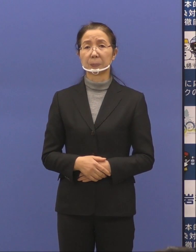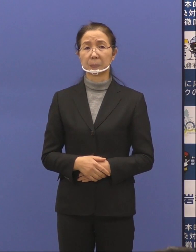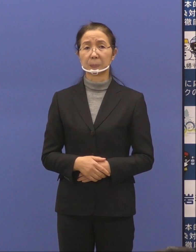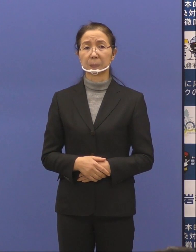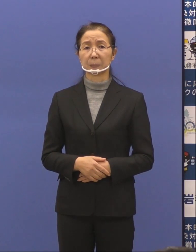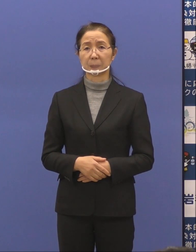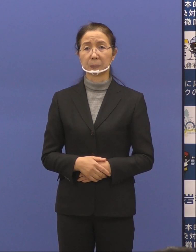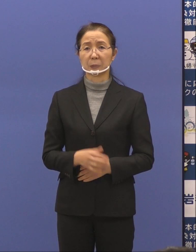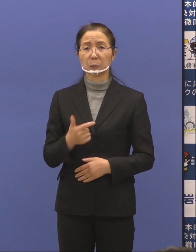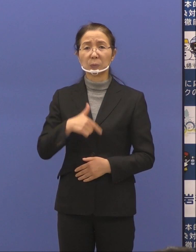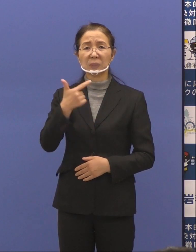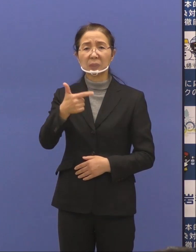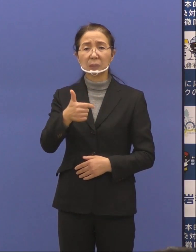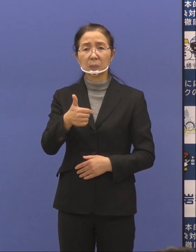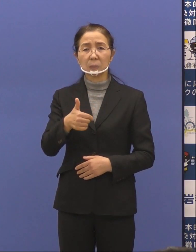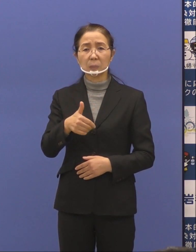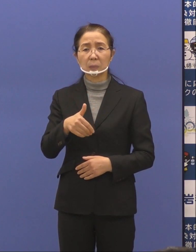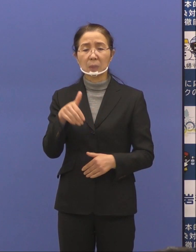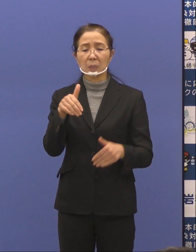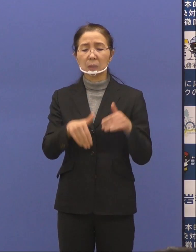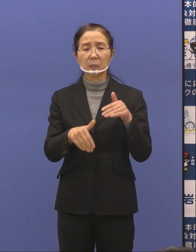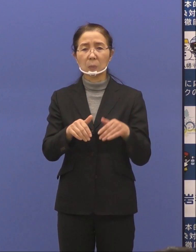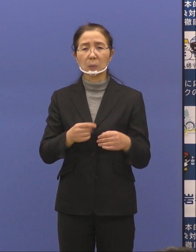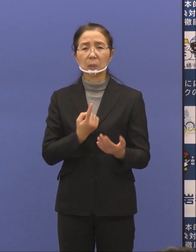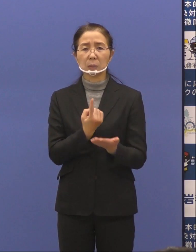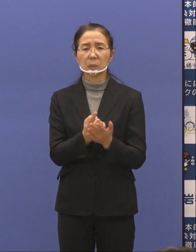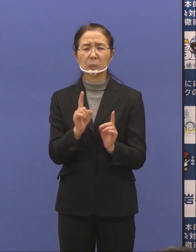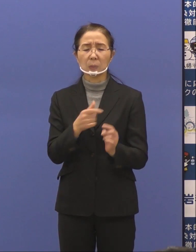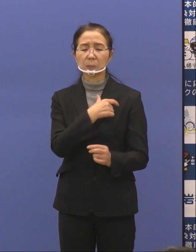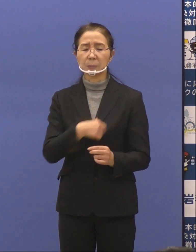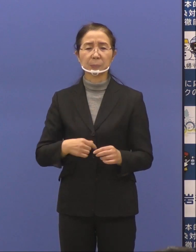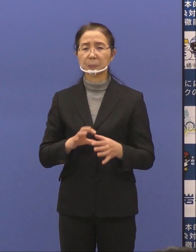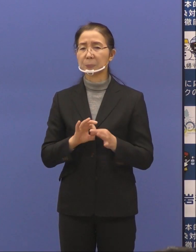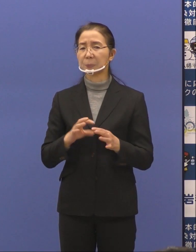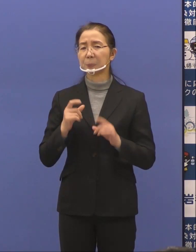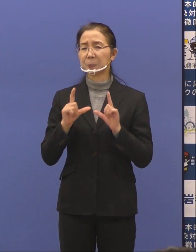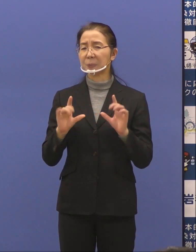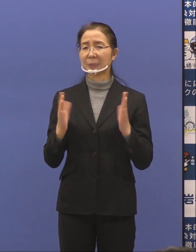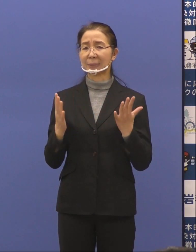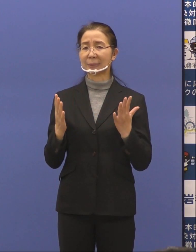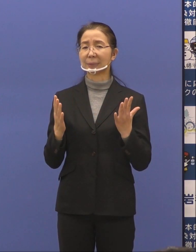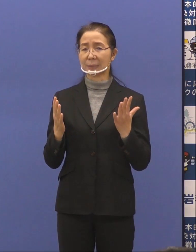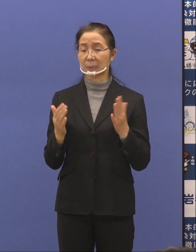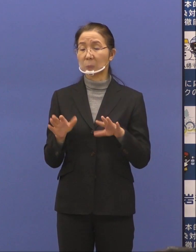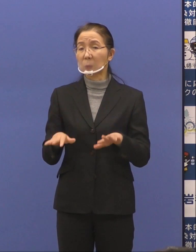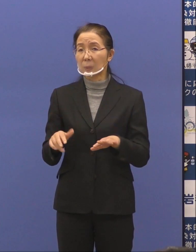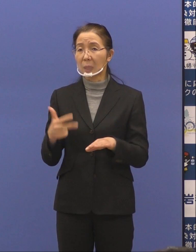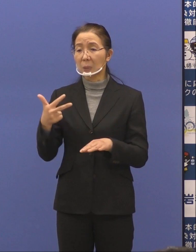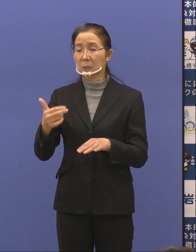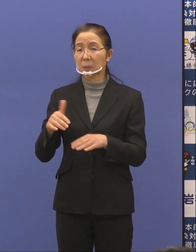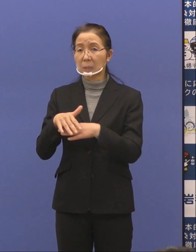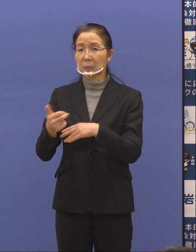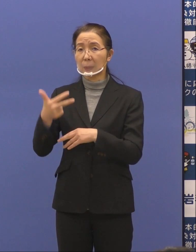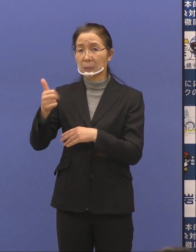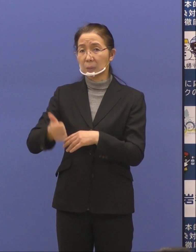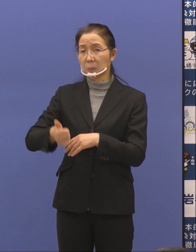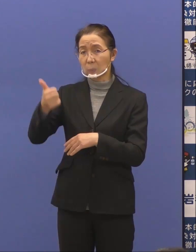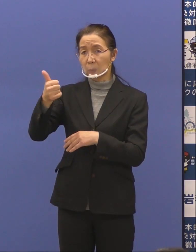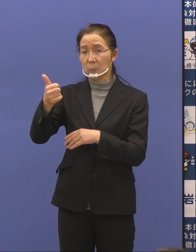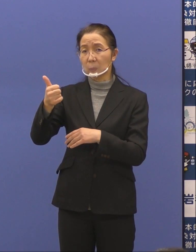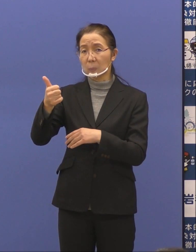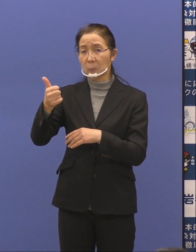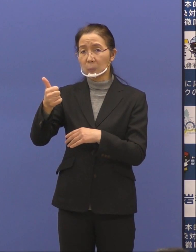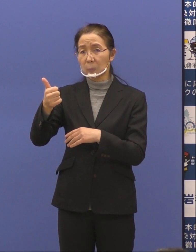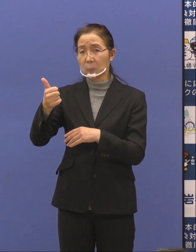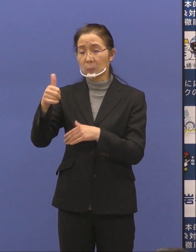次の市議選についてはまだ発表できる事項はないということをおっしゃっていますけれども、今回の、市長選を受けて、そのご自身の身